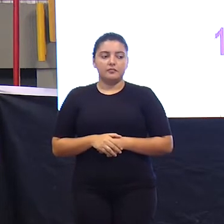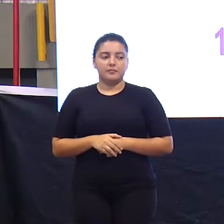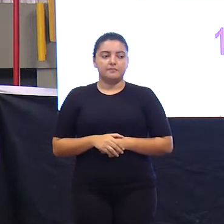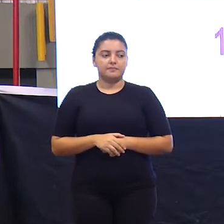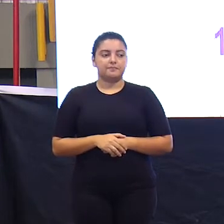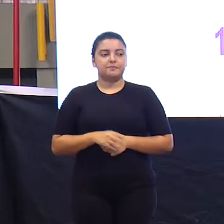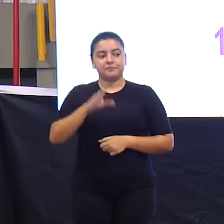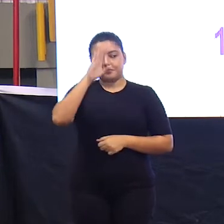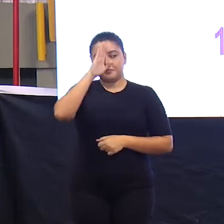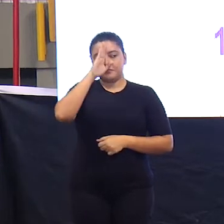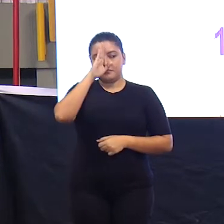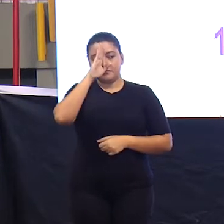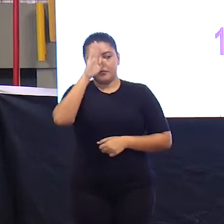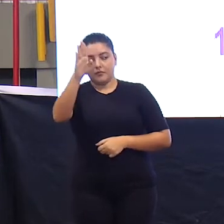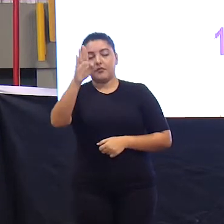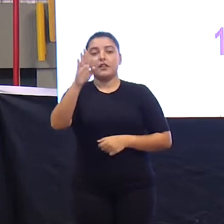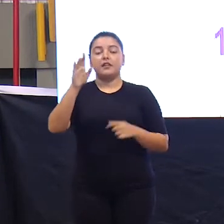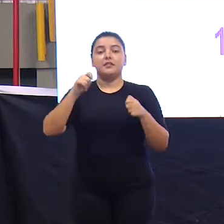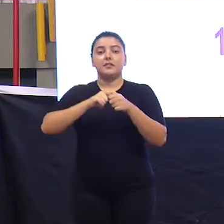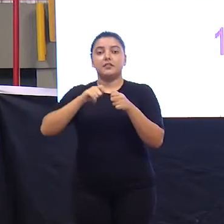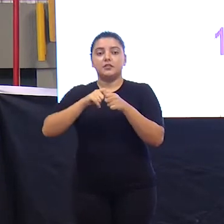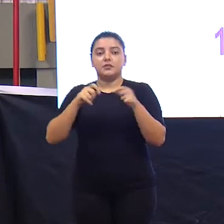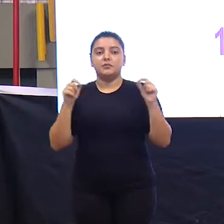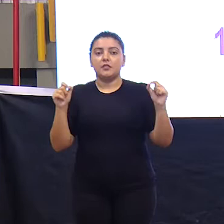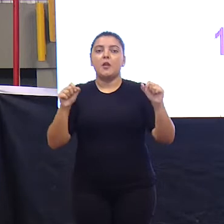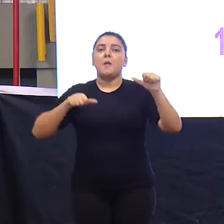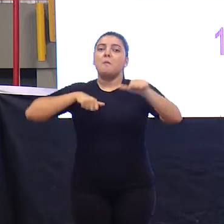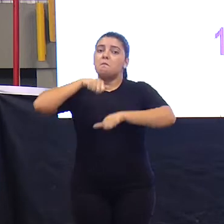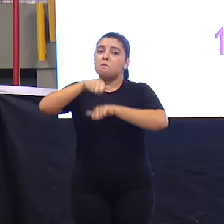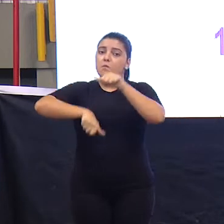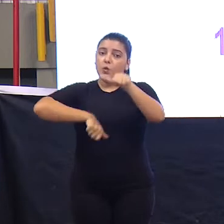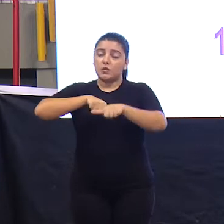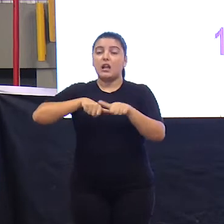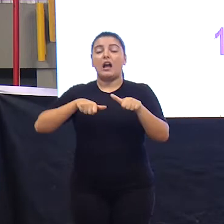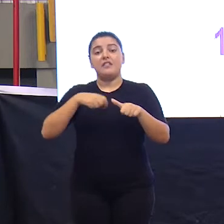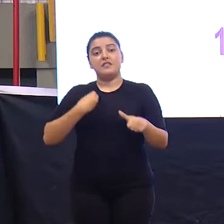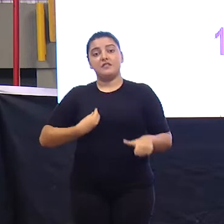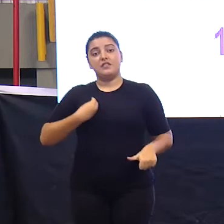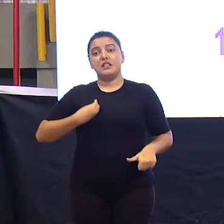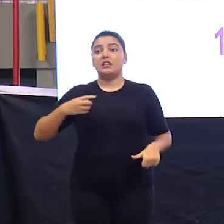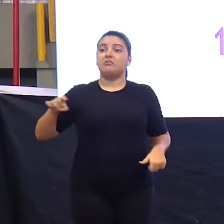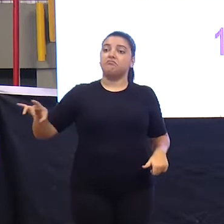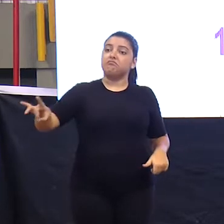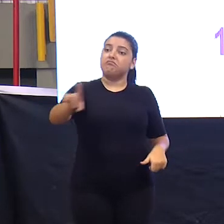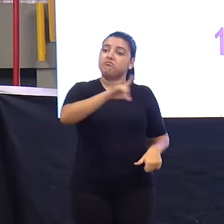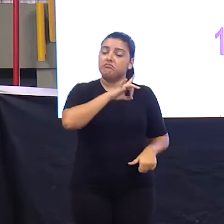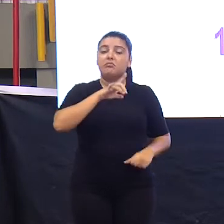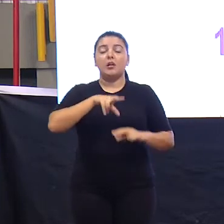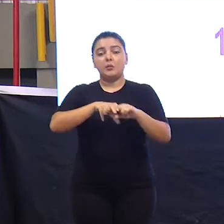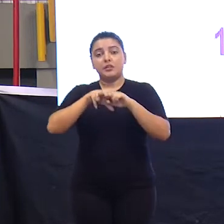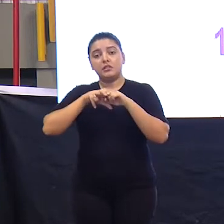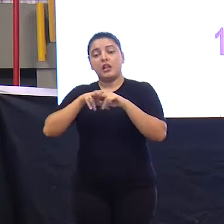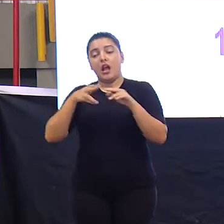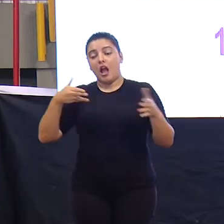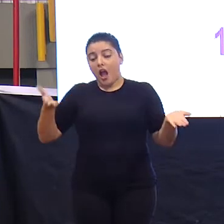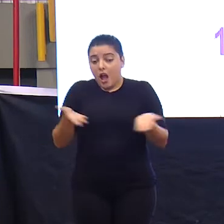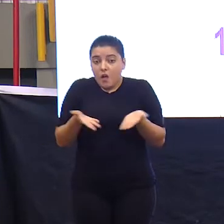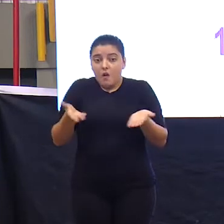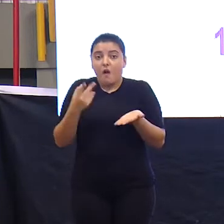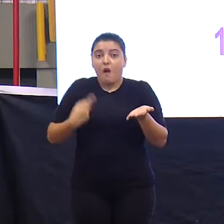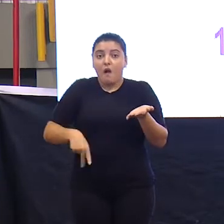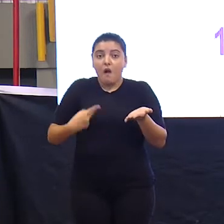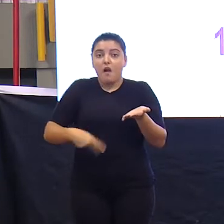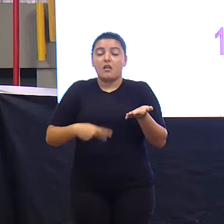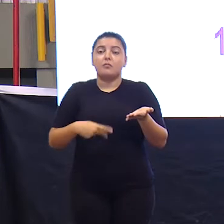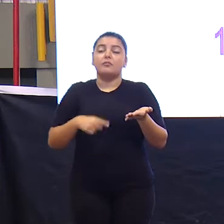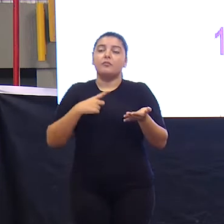somos principalmente o que fazemos para mudar o que somos. E vocês estão aqui fazendo